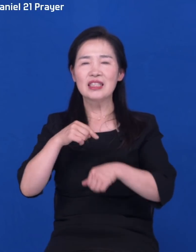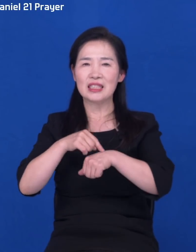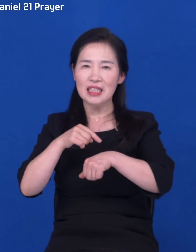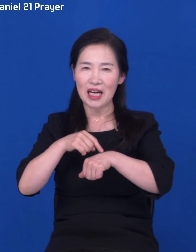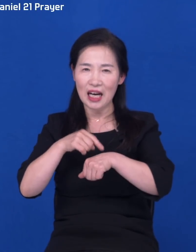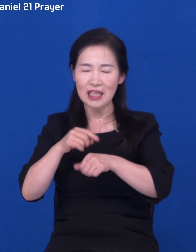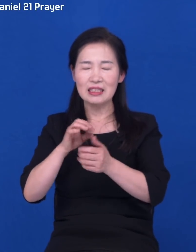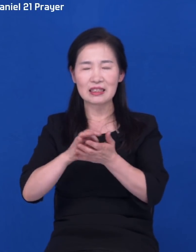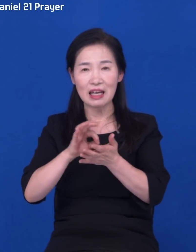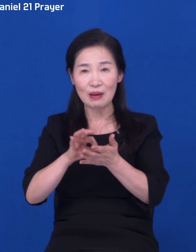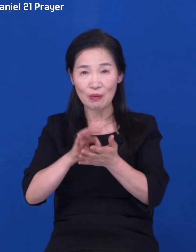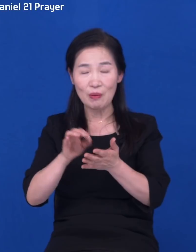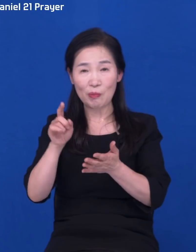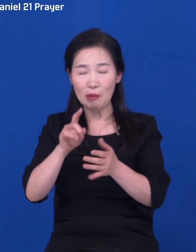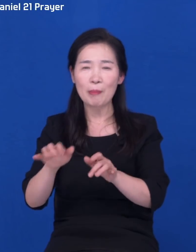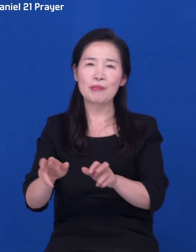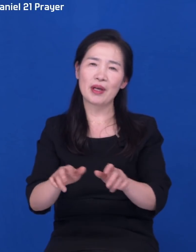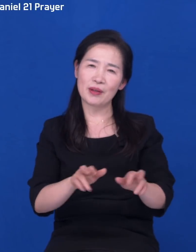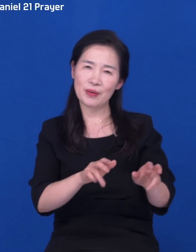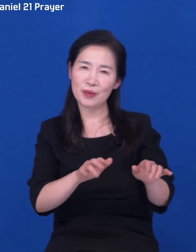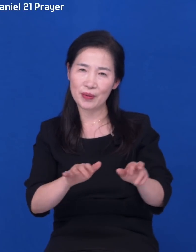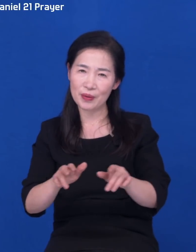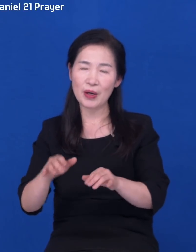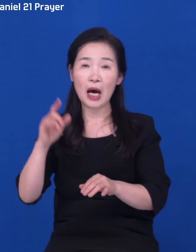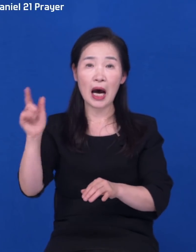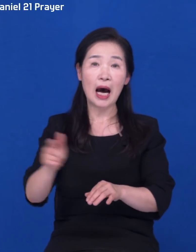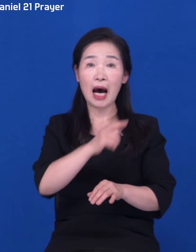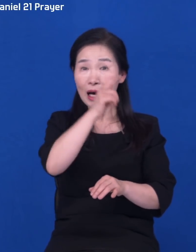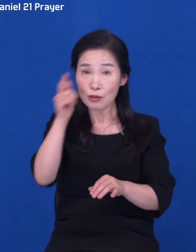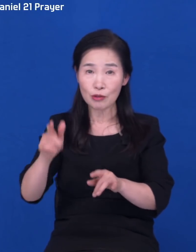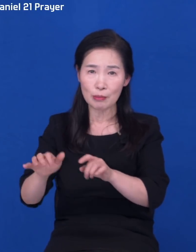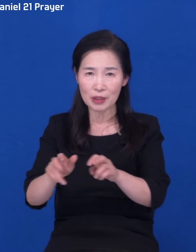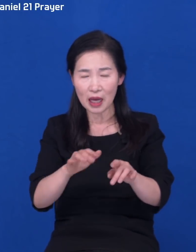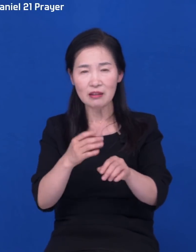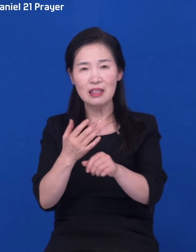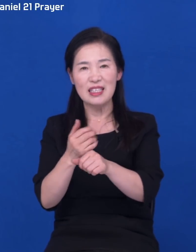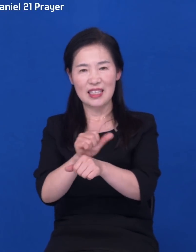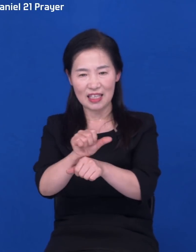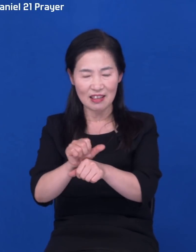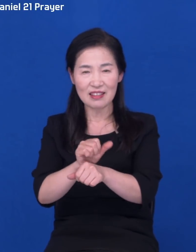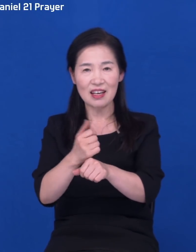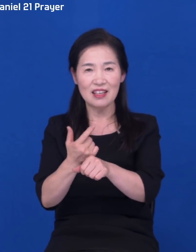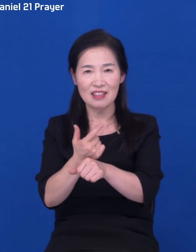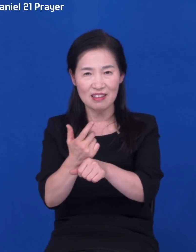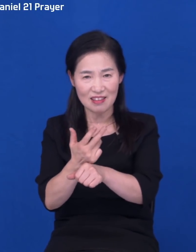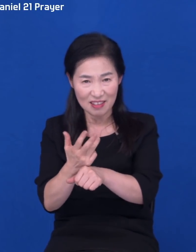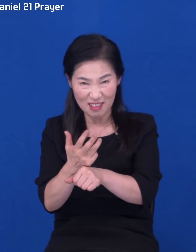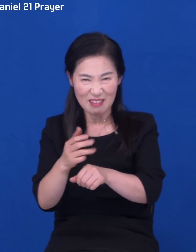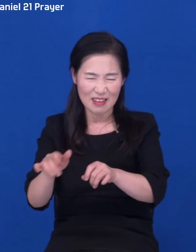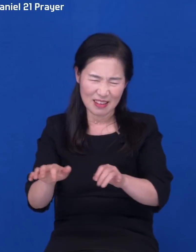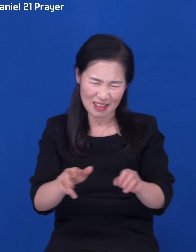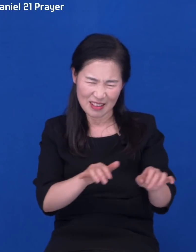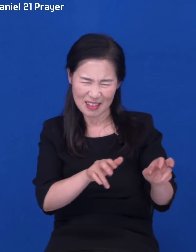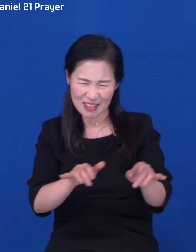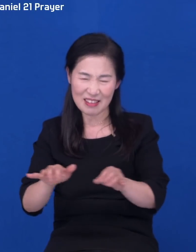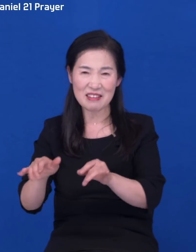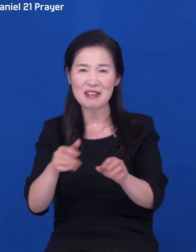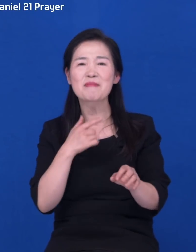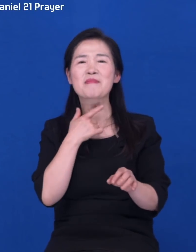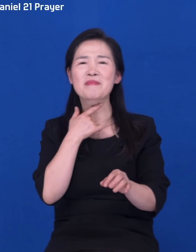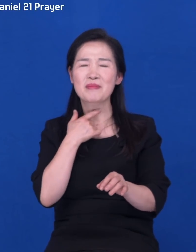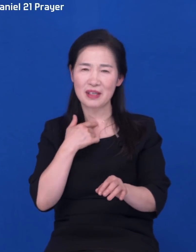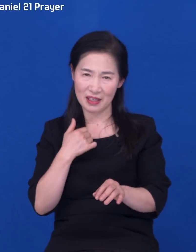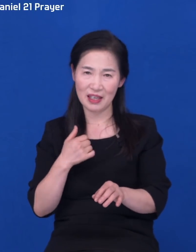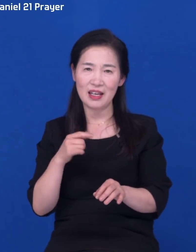이제 피아노를 전공했는데 피아노를 하루에 뭐 5시간에서 좀 8시간 뭐 이렇게 치기도 하고 하거든요. 그거를